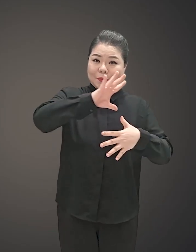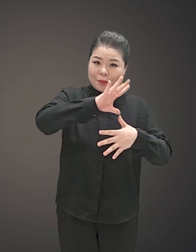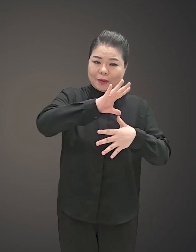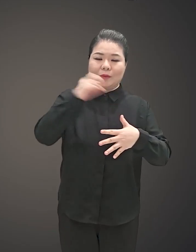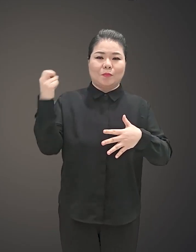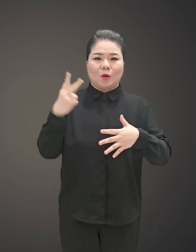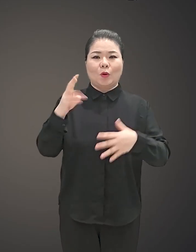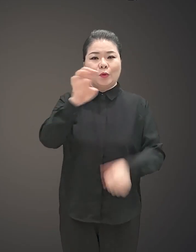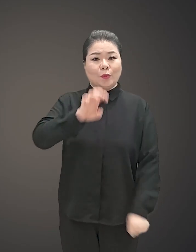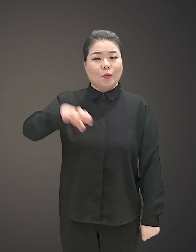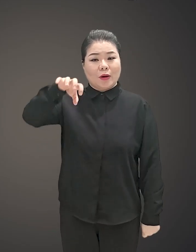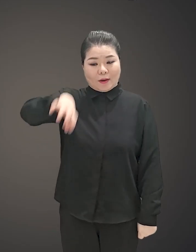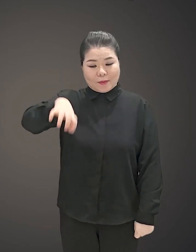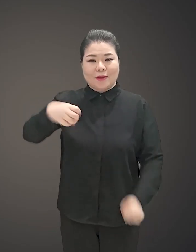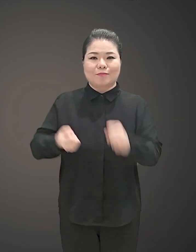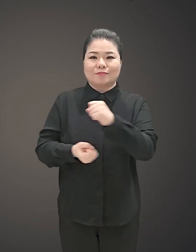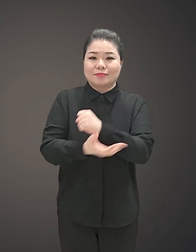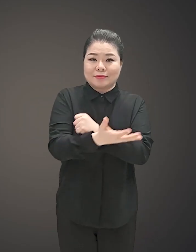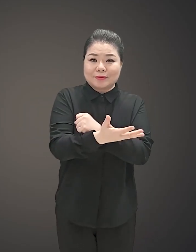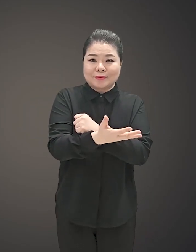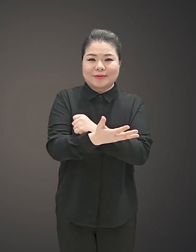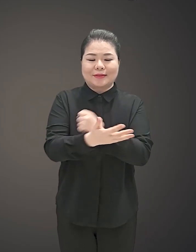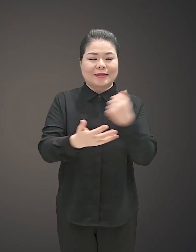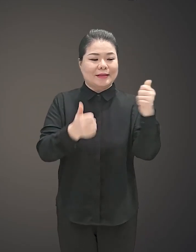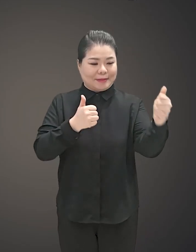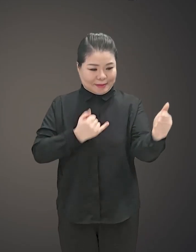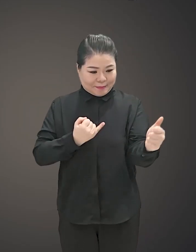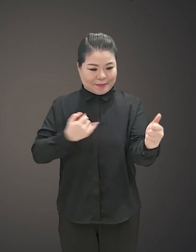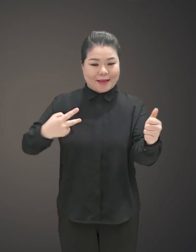북미와 유럽에 남자 단식 열풍을 몰고 온 화제작.